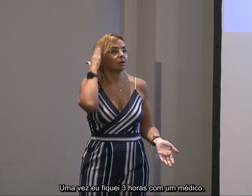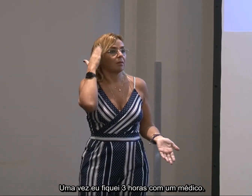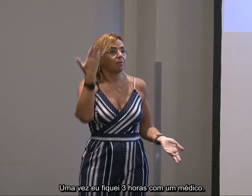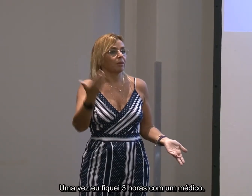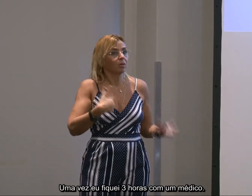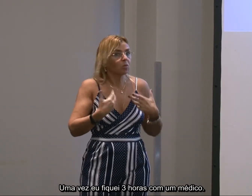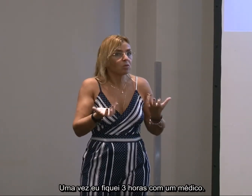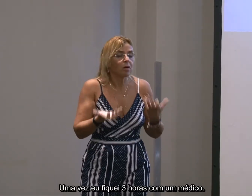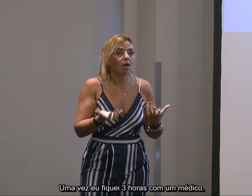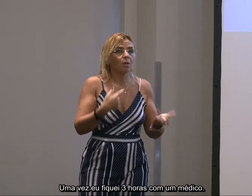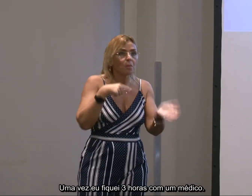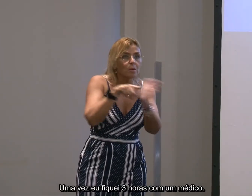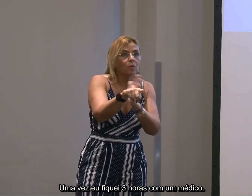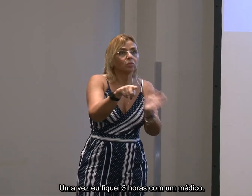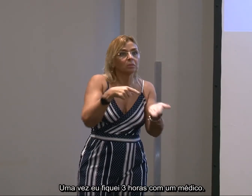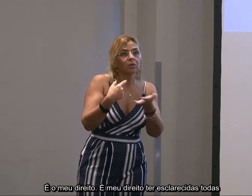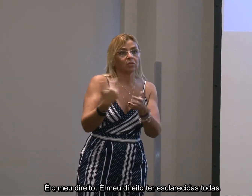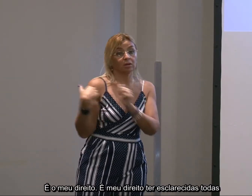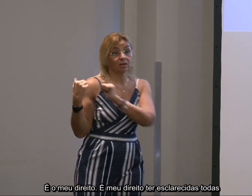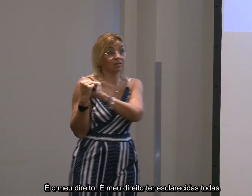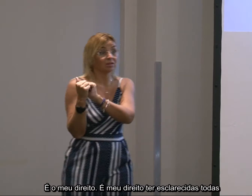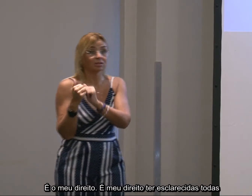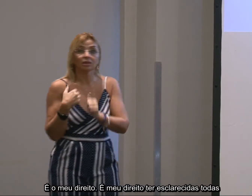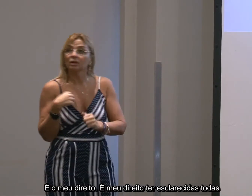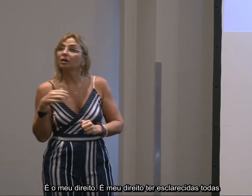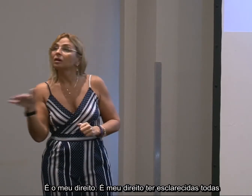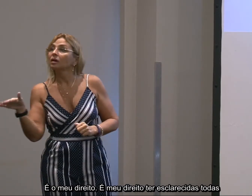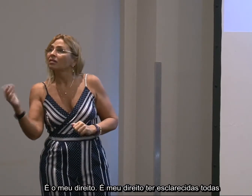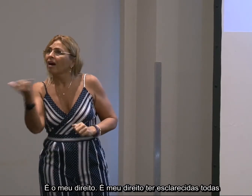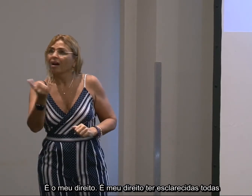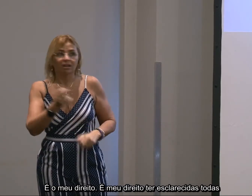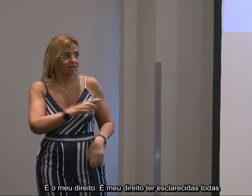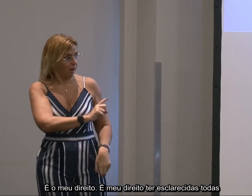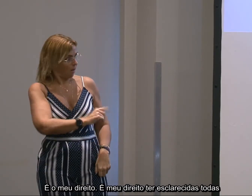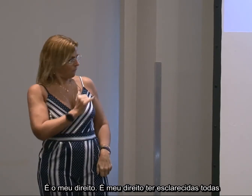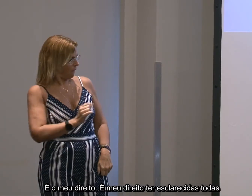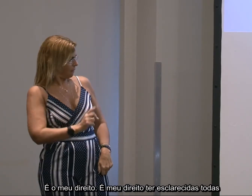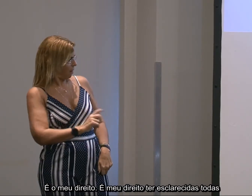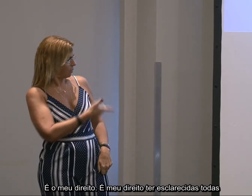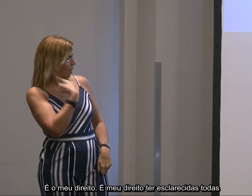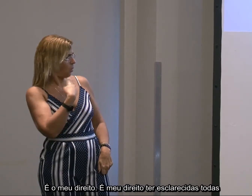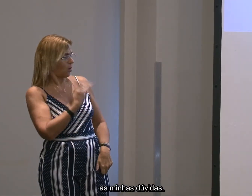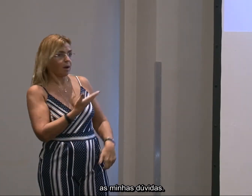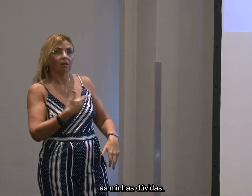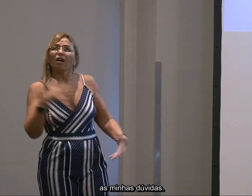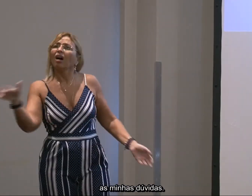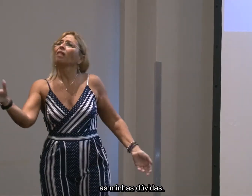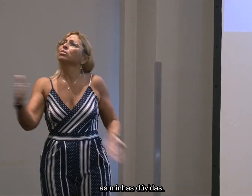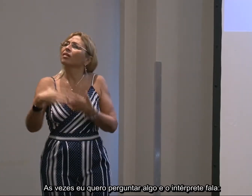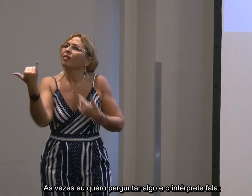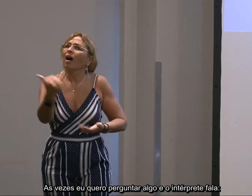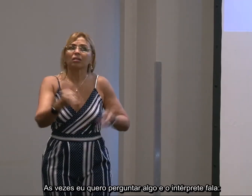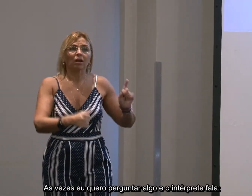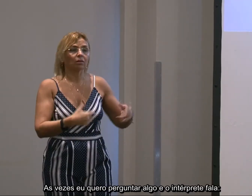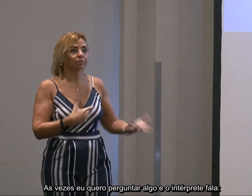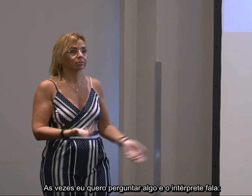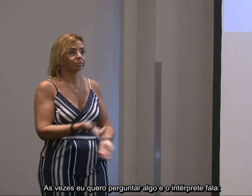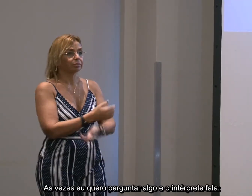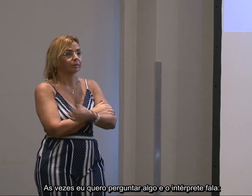3 horas com o médico e é meu direito ter esclarecido todas as minhas dúvidas. Às vezes eu quero fazer uma pergunta e o